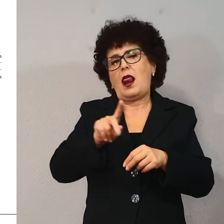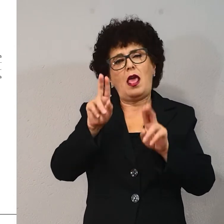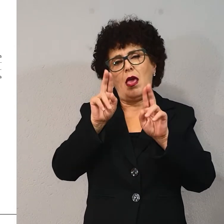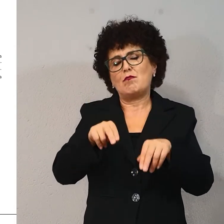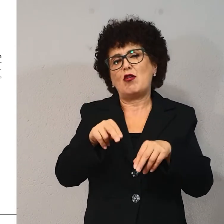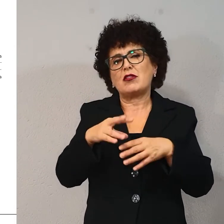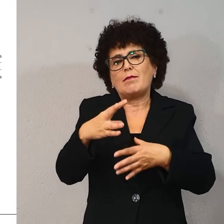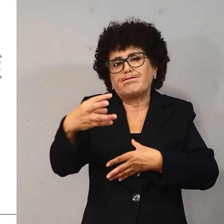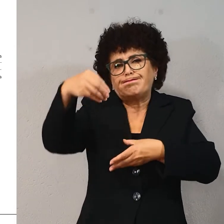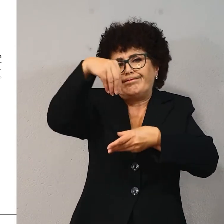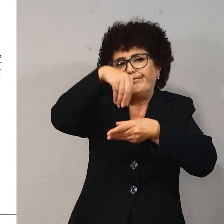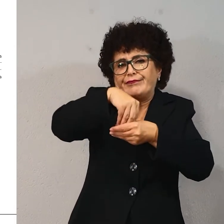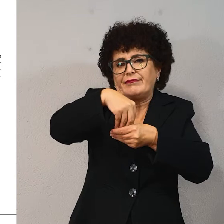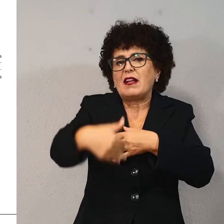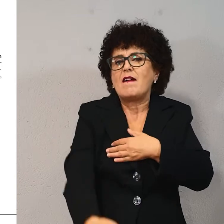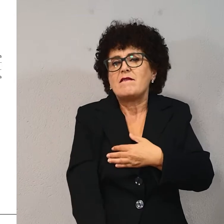да се вгнезди во матката.